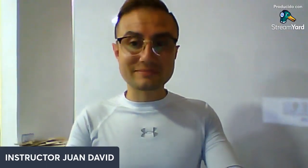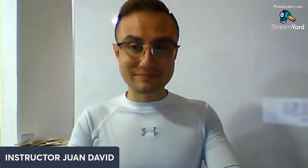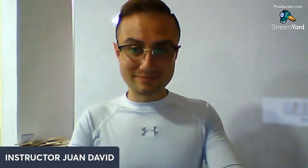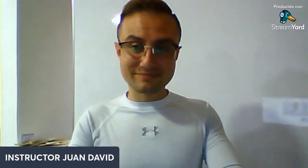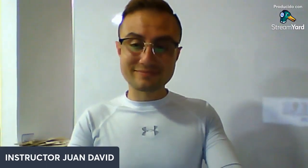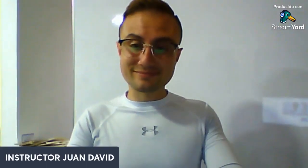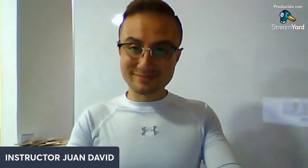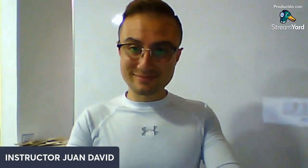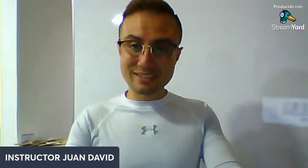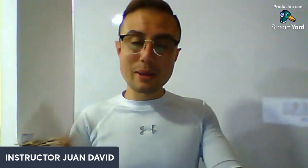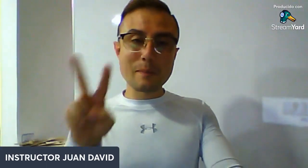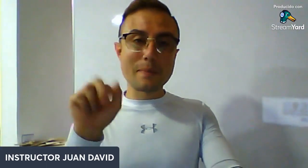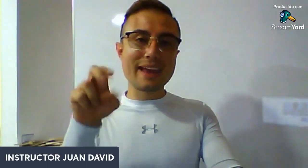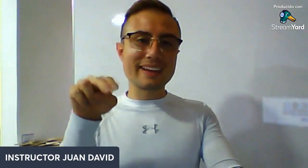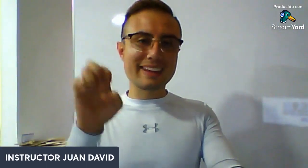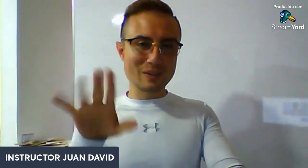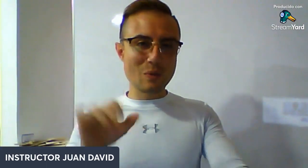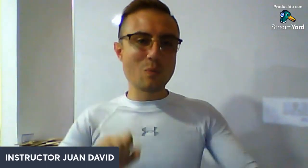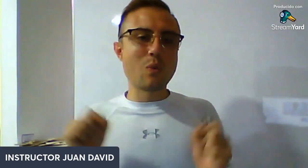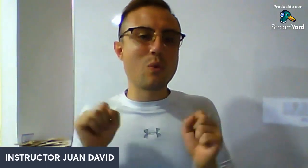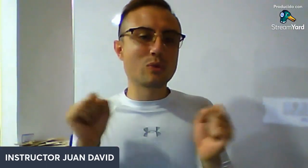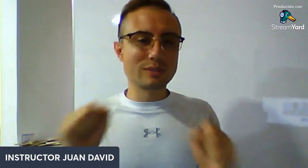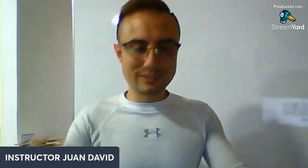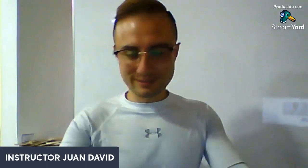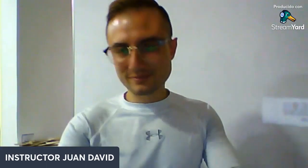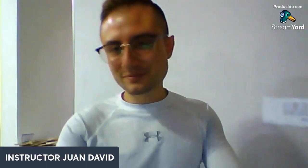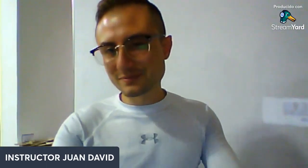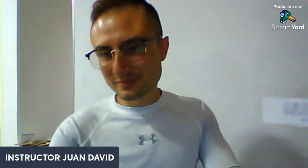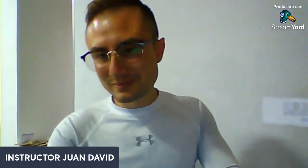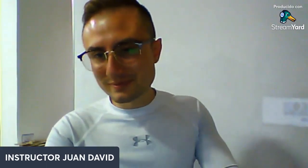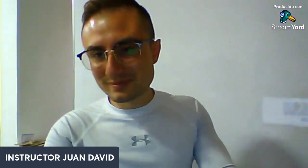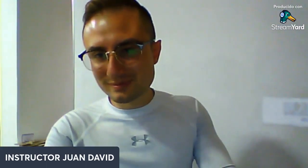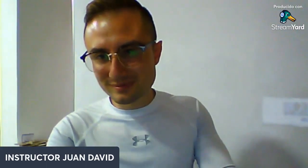desde aquí en bogotá también nos saluda ban